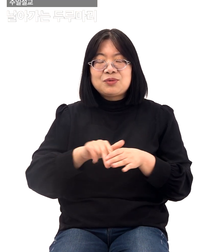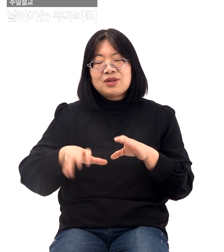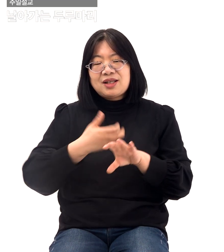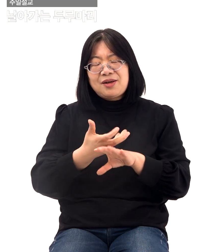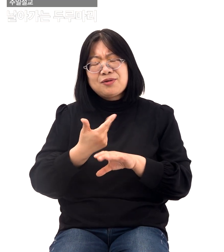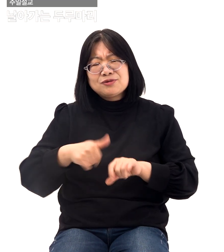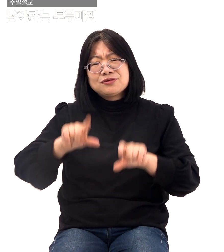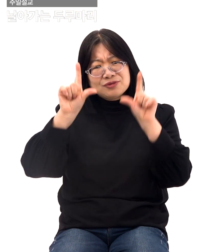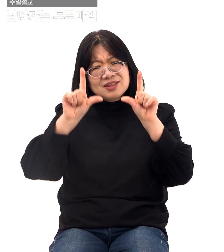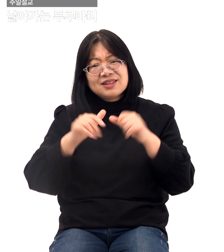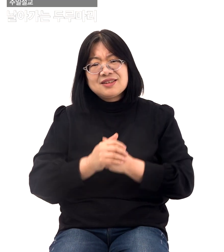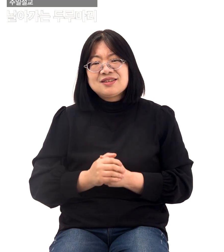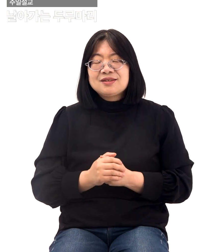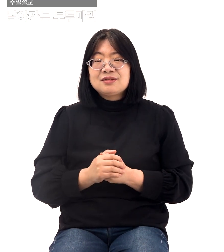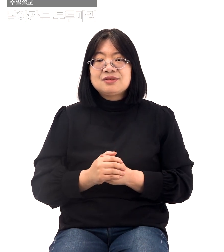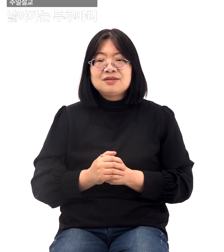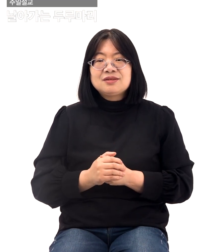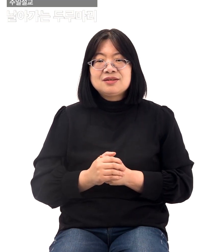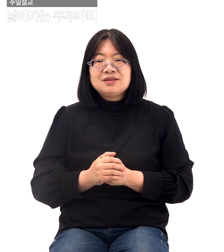종교개혁주일입니다.